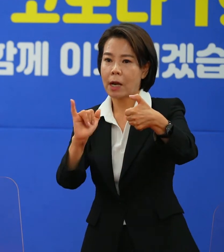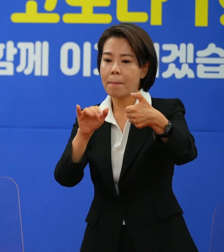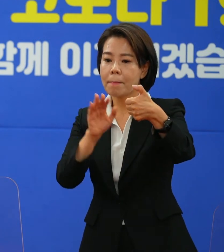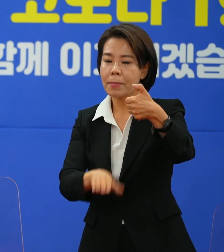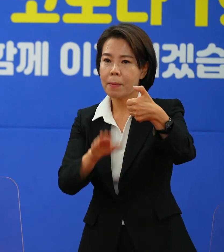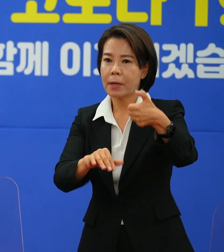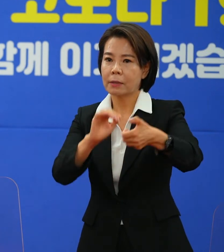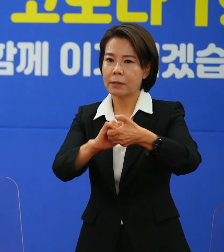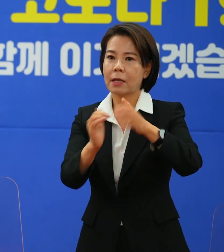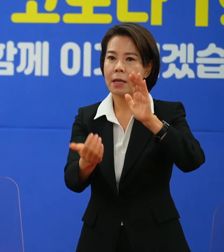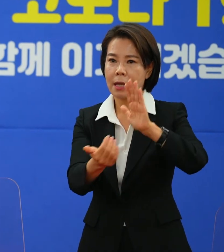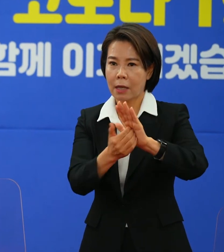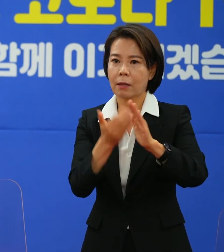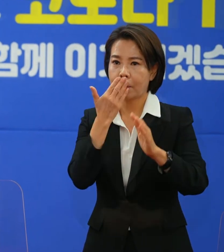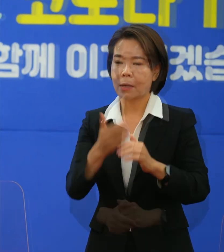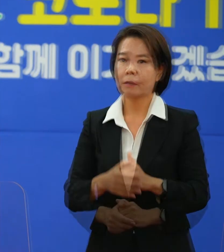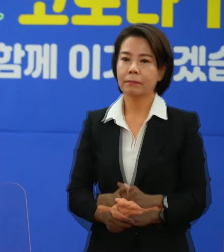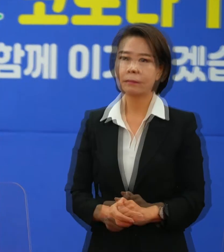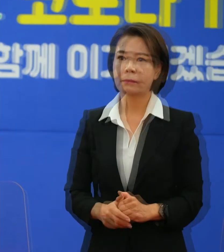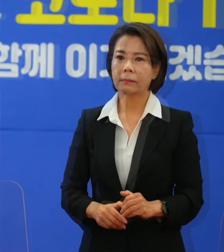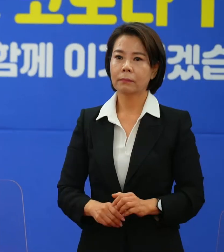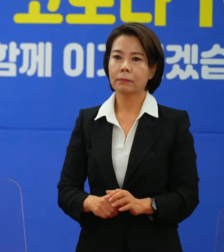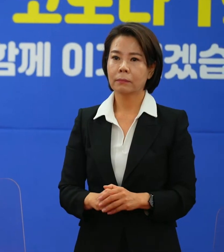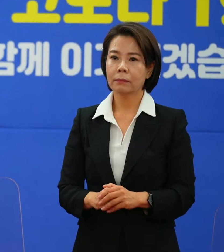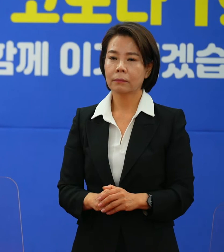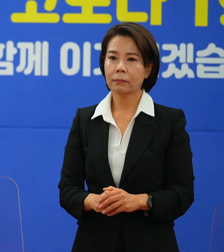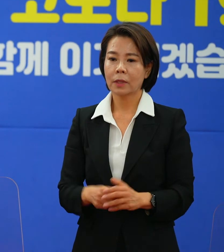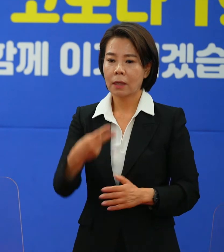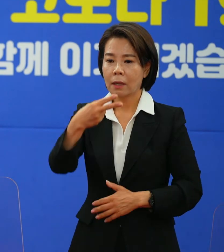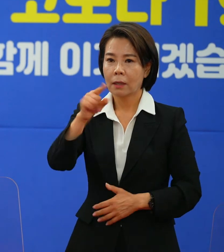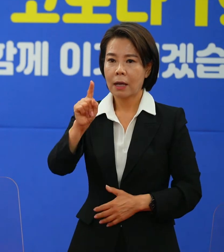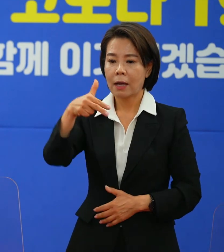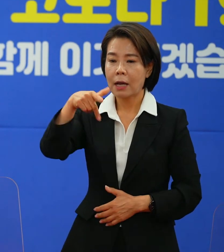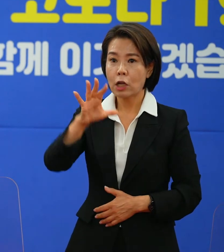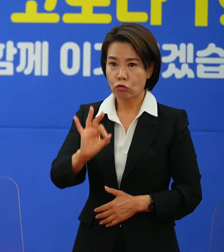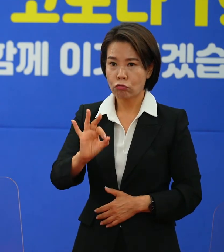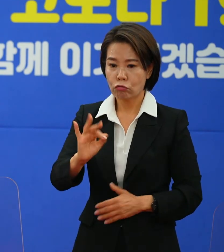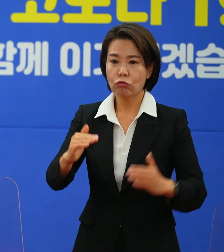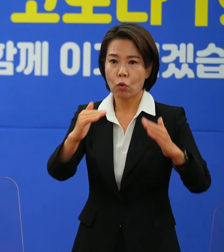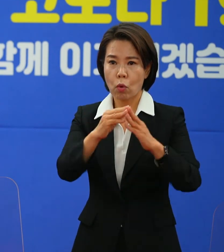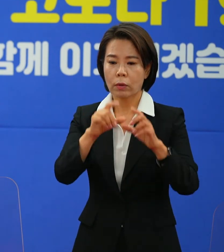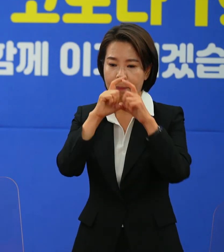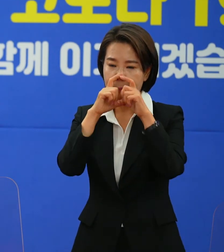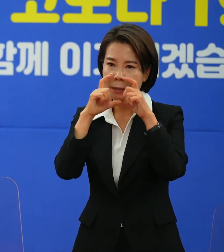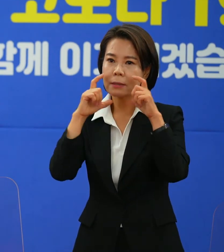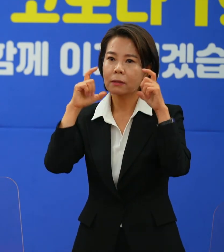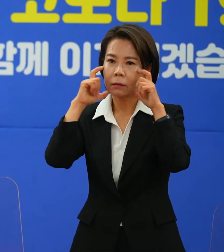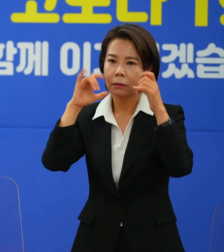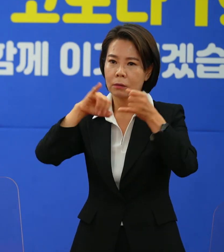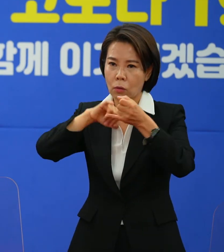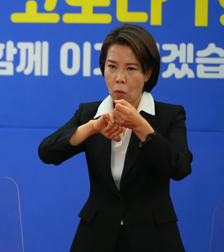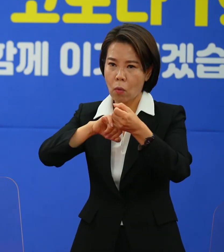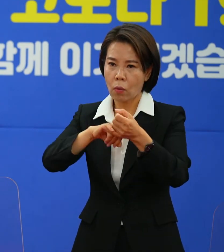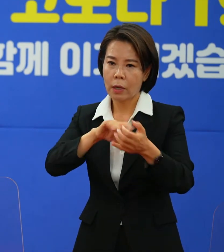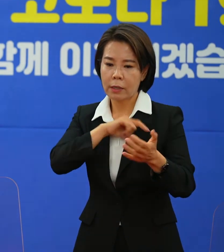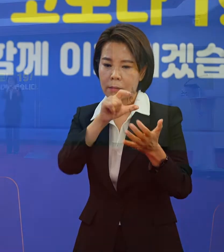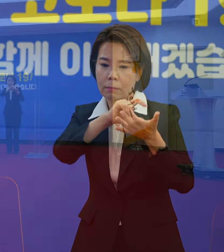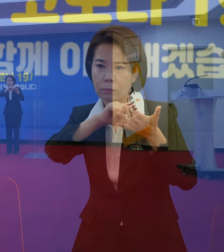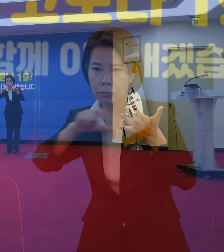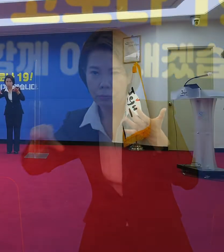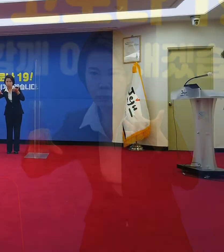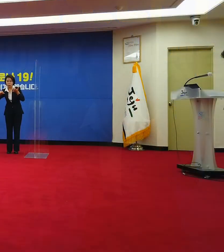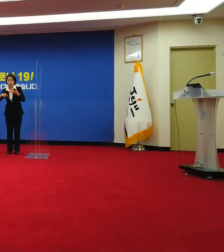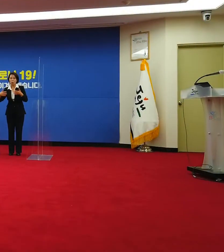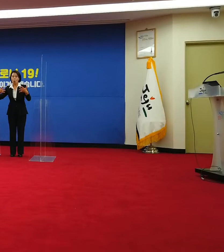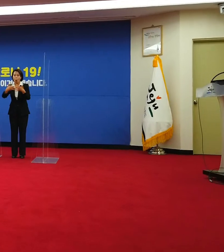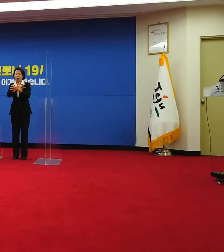미만으로 제한적으로 운영을 해야 합니다. 모든 다중이용시설에서는 마스크 착용, 출입명부 작성, 환기와